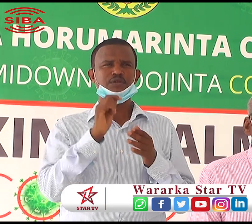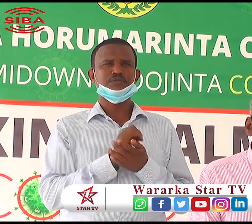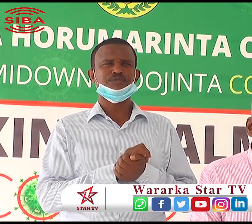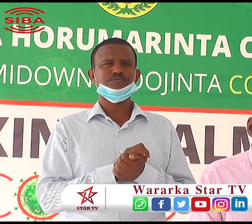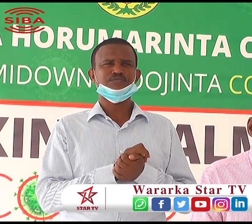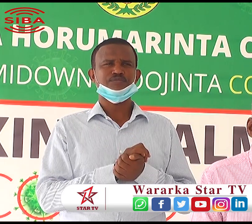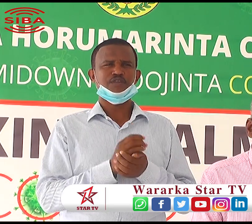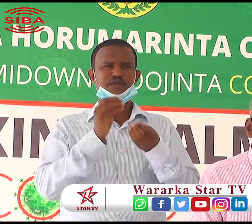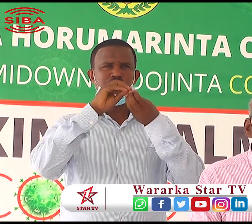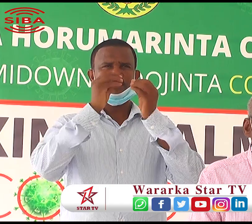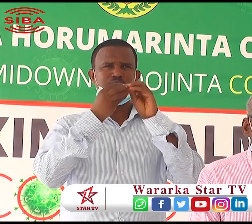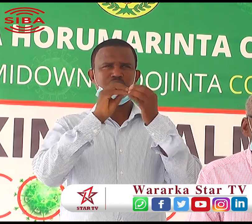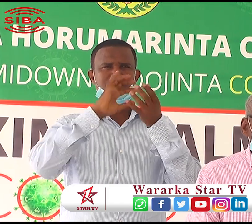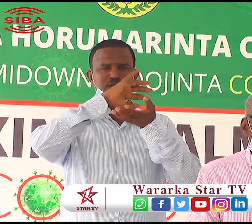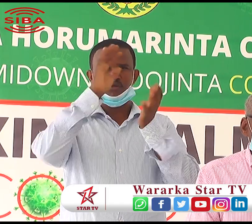tirada guud